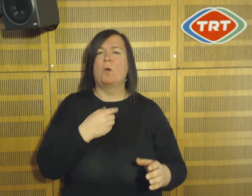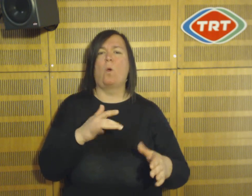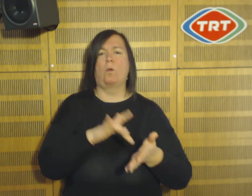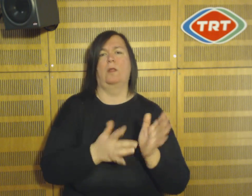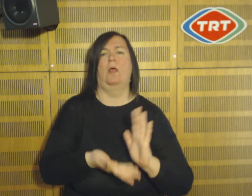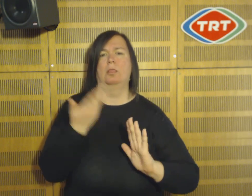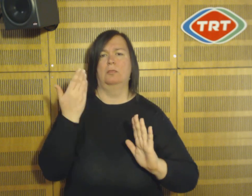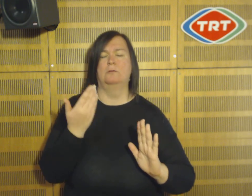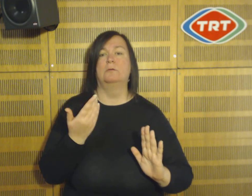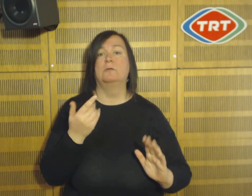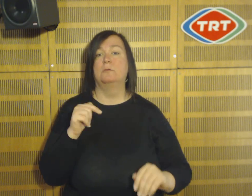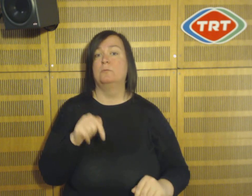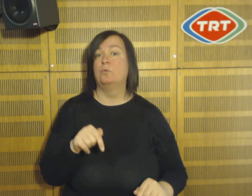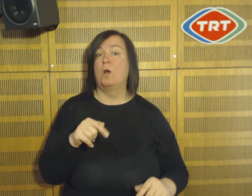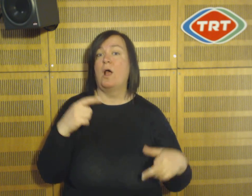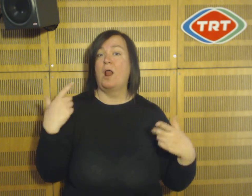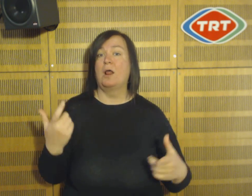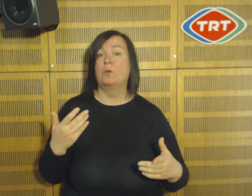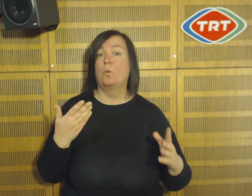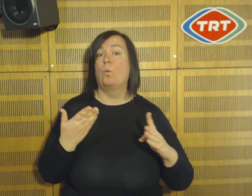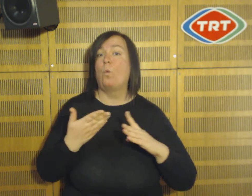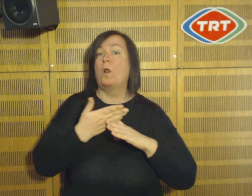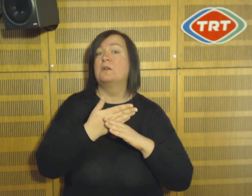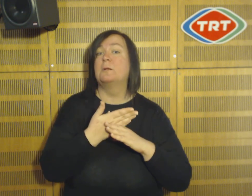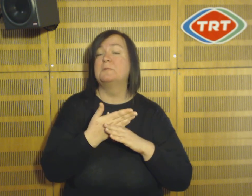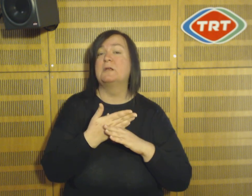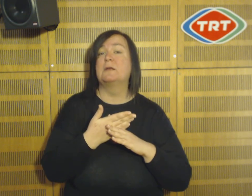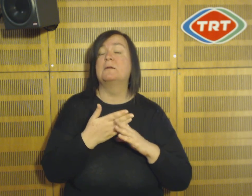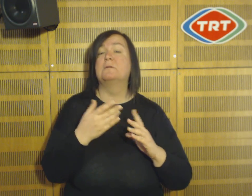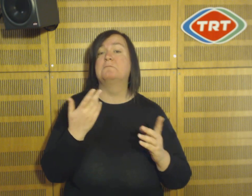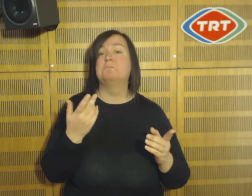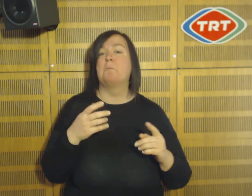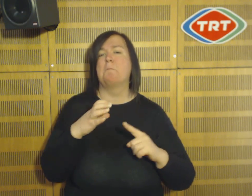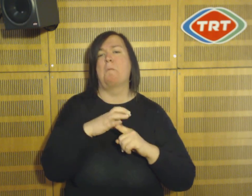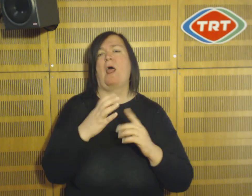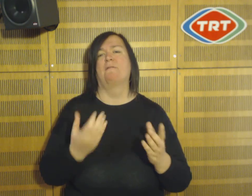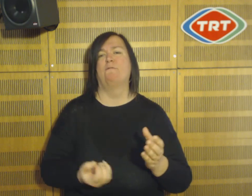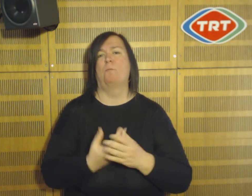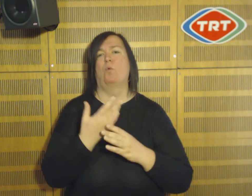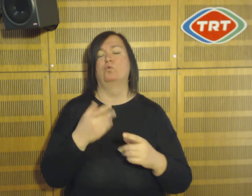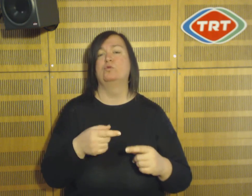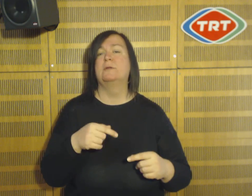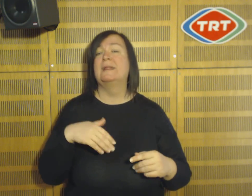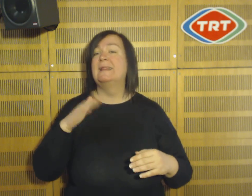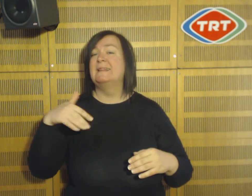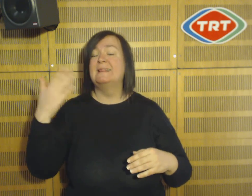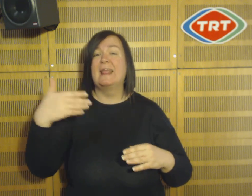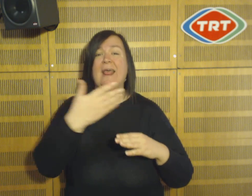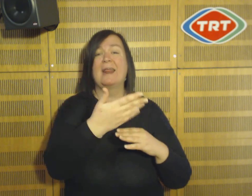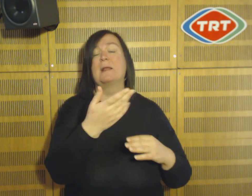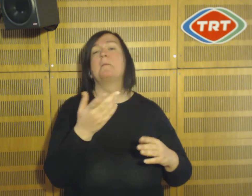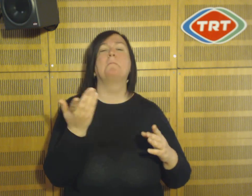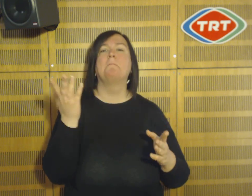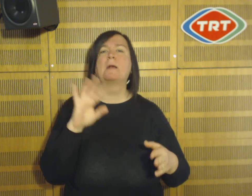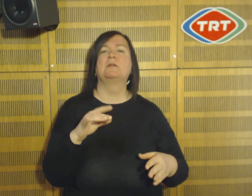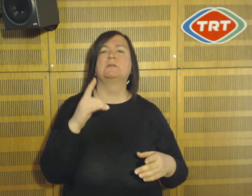azından bu alanda ulaşılabilecek eee bir artık platform oluştu diğer bireyler Eee başka bireyleri tanıdı